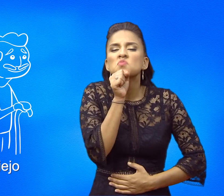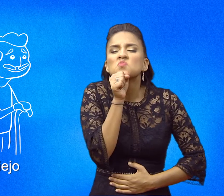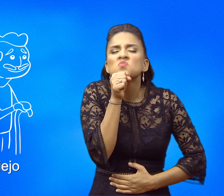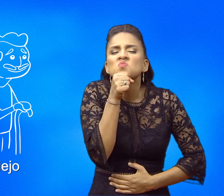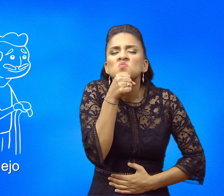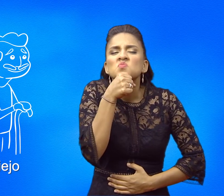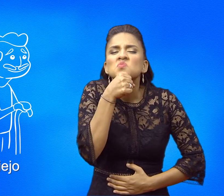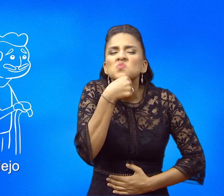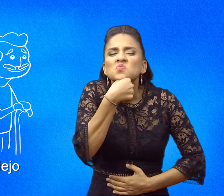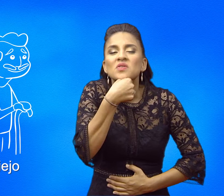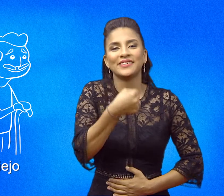viejo